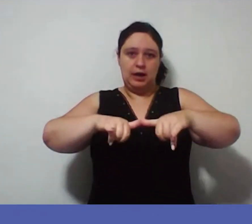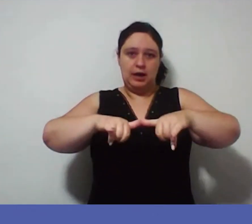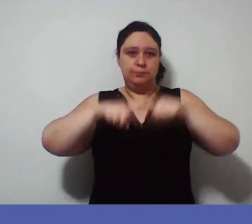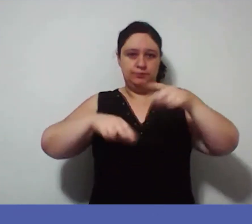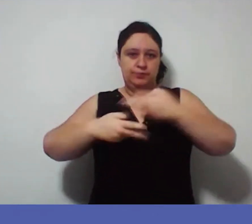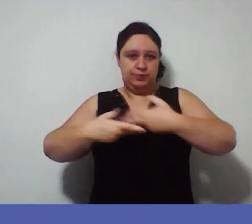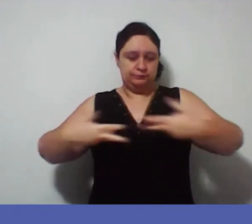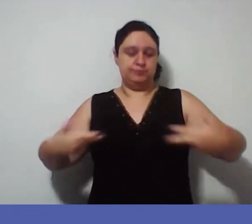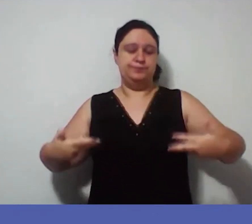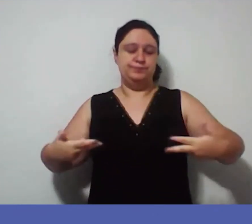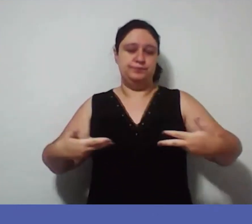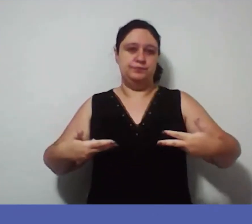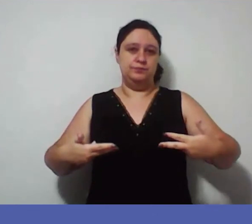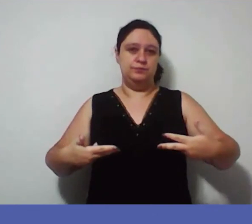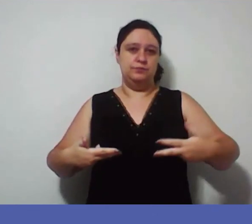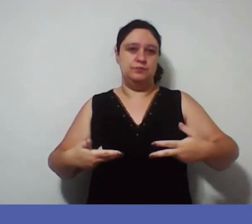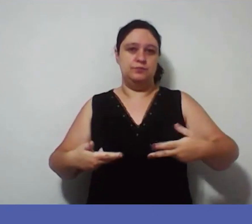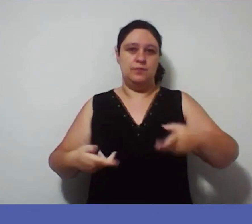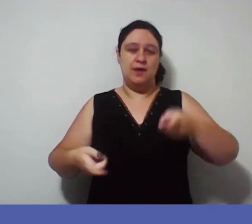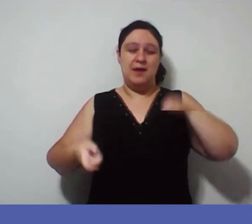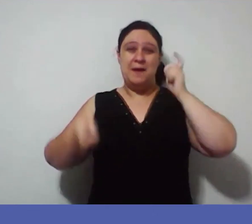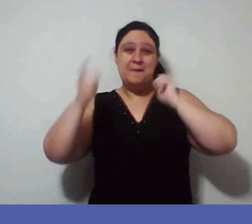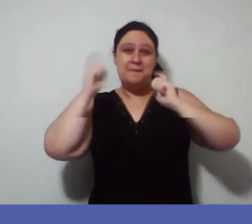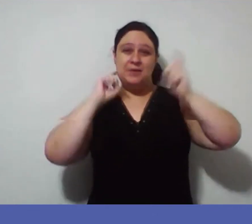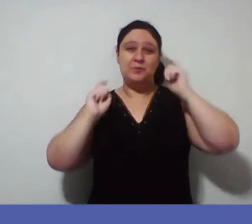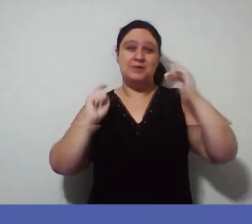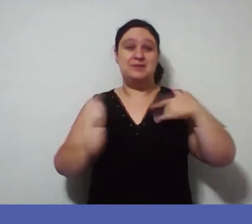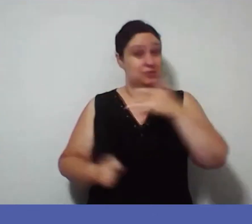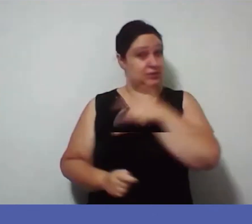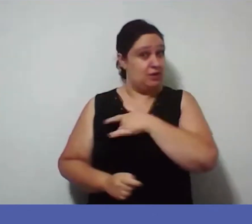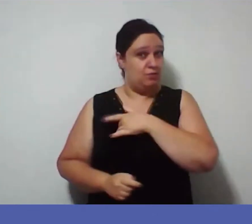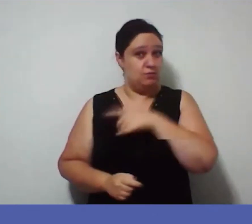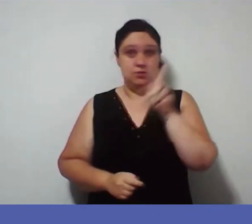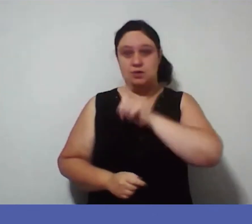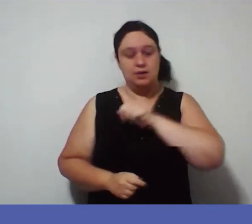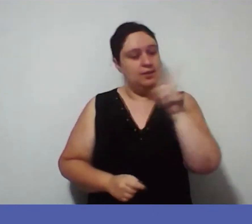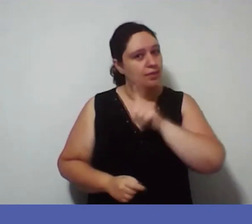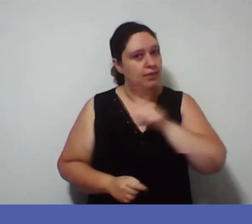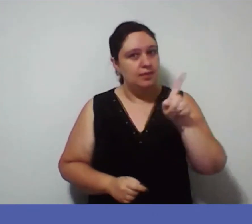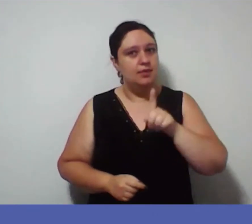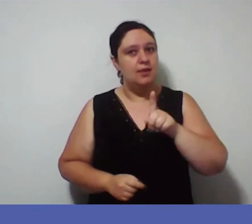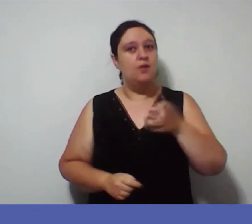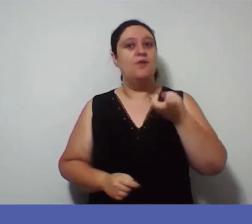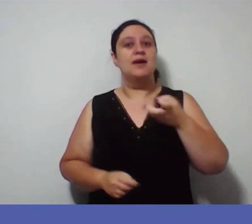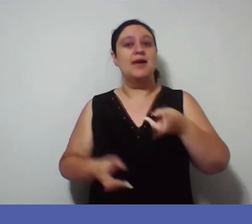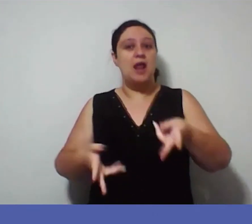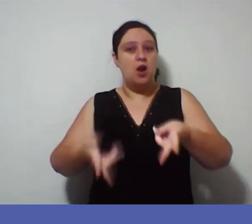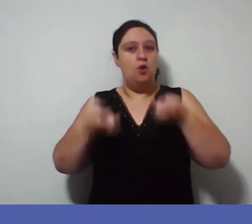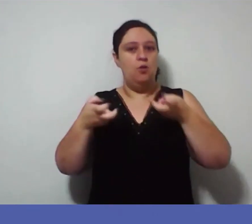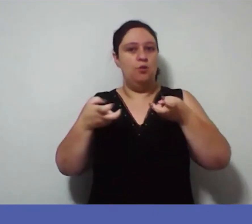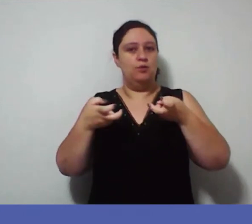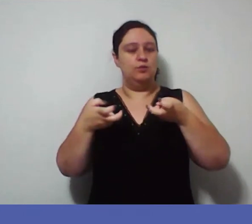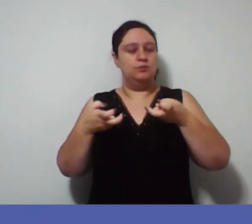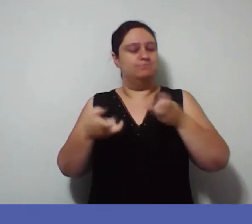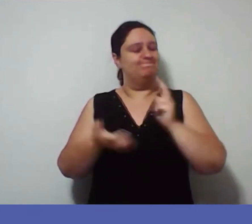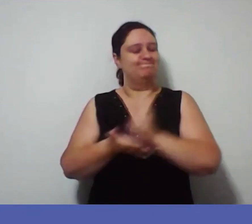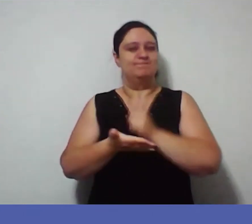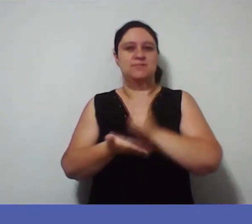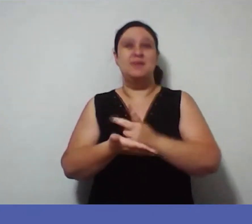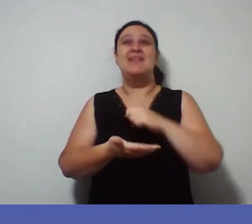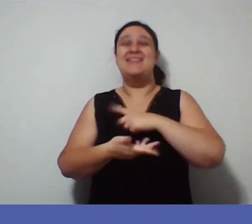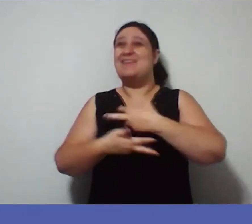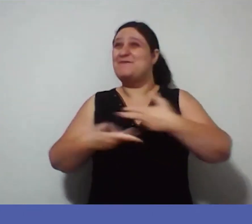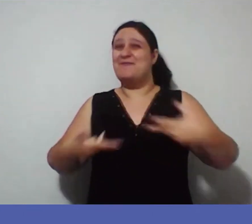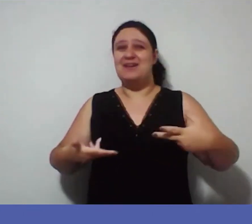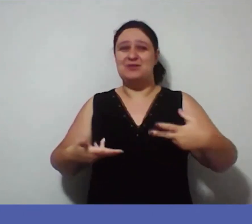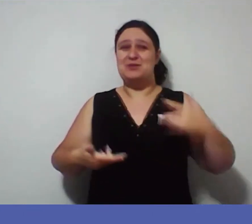a preocupação final não é a sua saúde, a preocupação é o lucro. Tem muita coisa que prejudica a sua saúde,